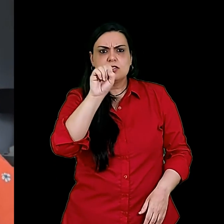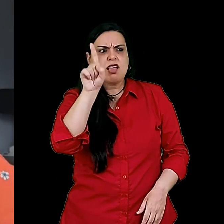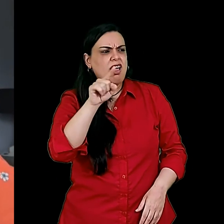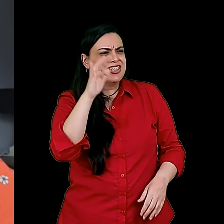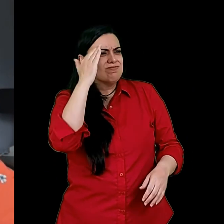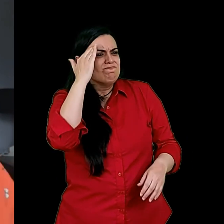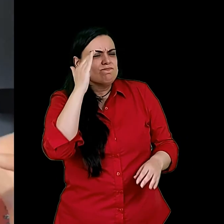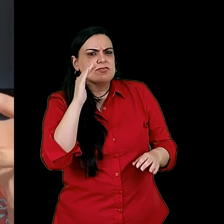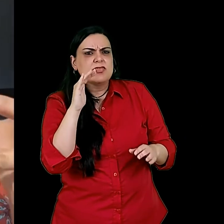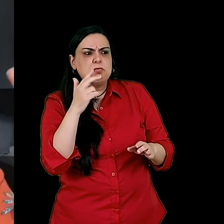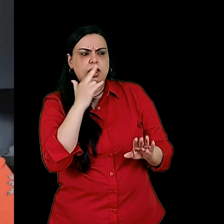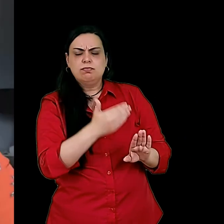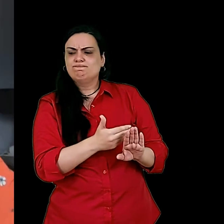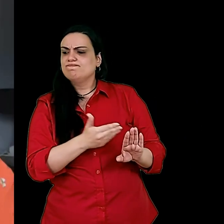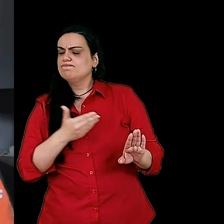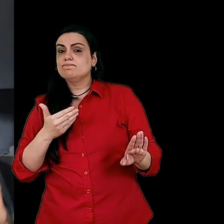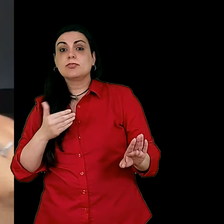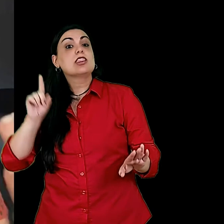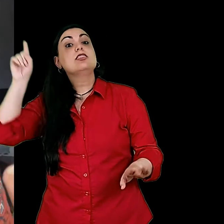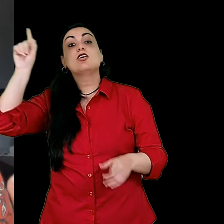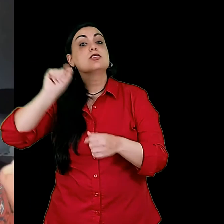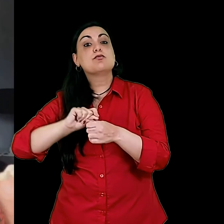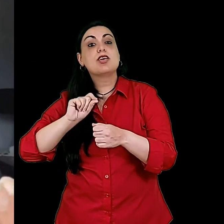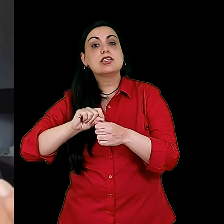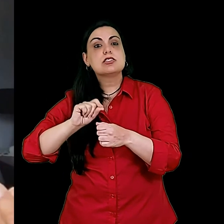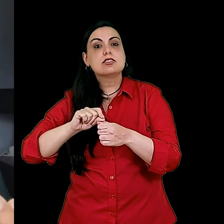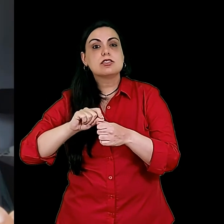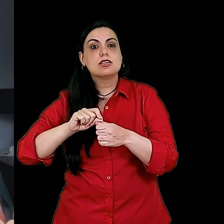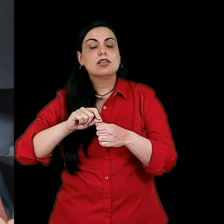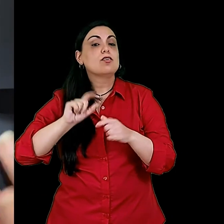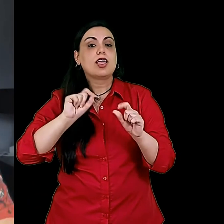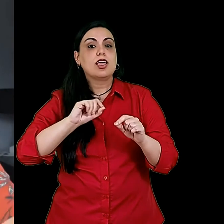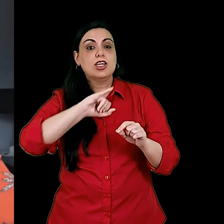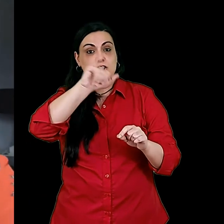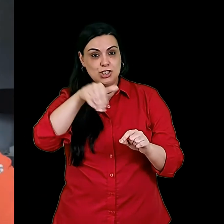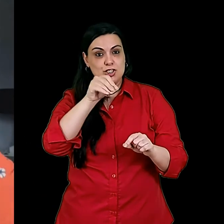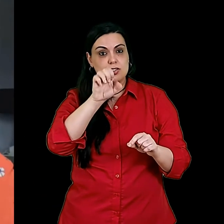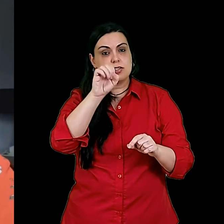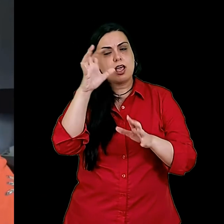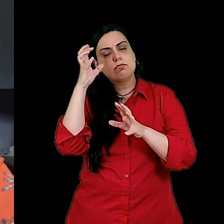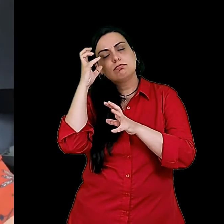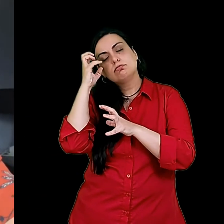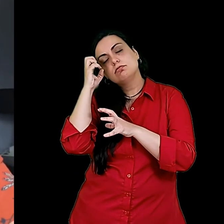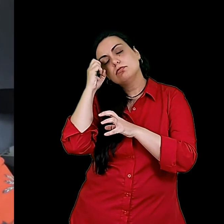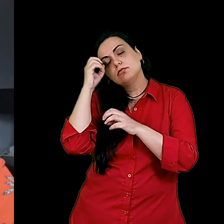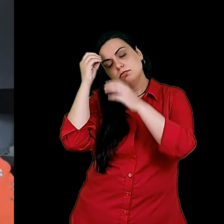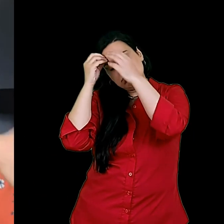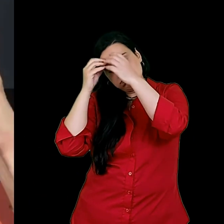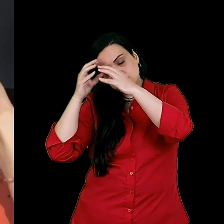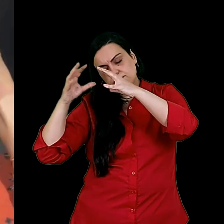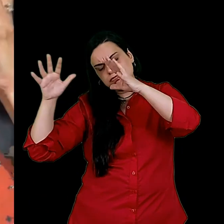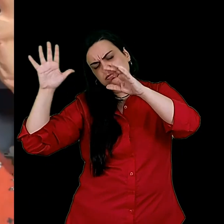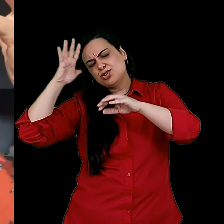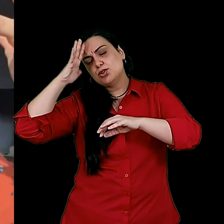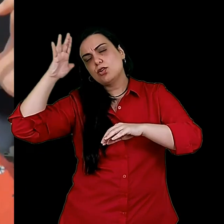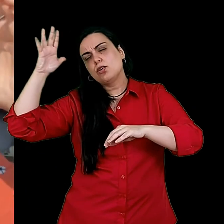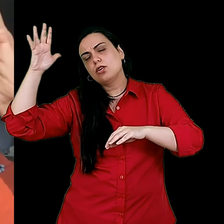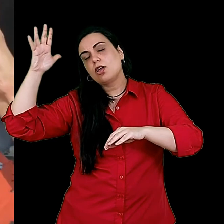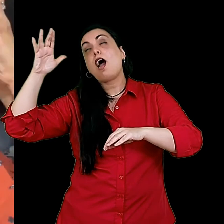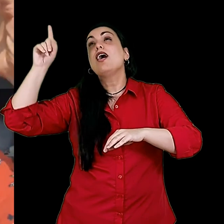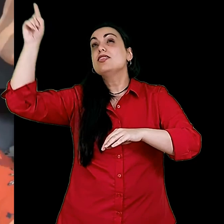concordou, não entendeu. Não teve tanta clareza e por isso se opôs. Mas o que o Senhor fez? Visitou ele em sonho e